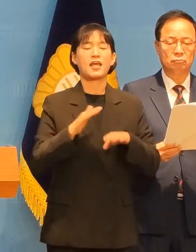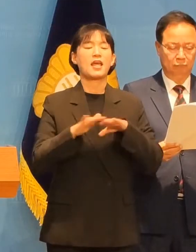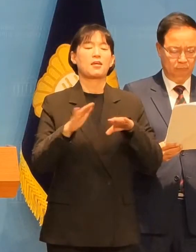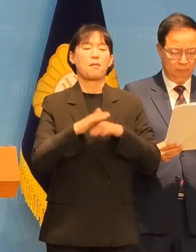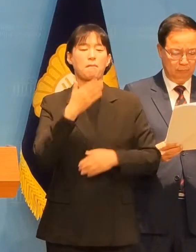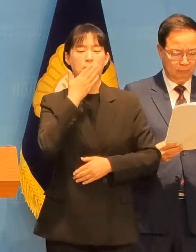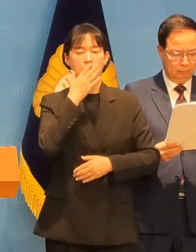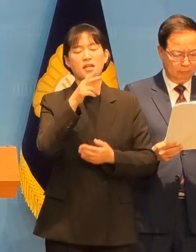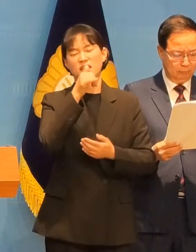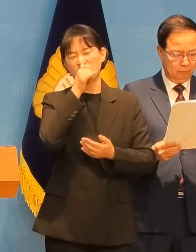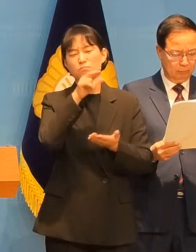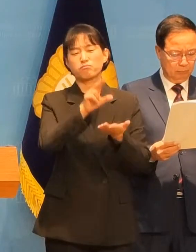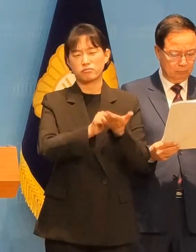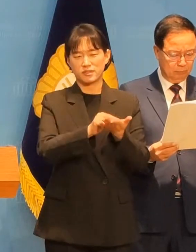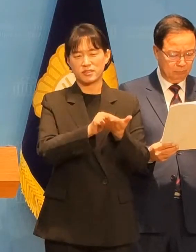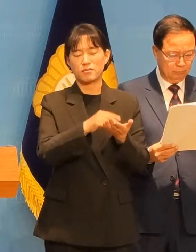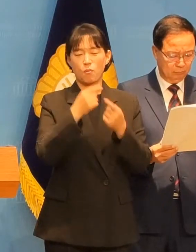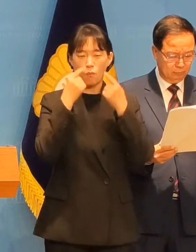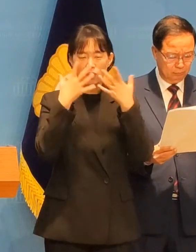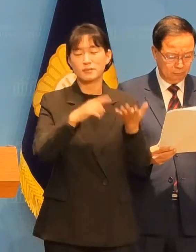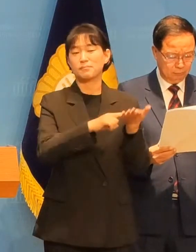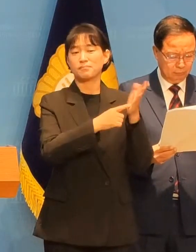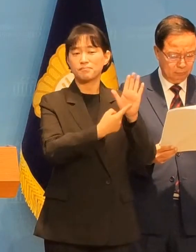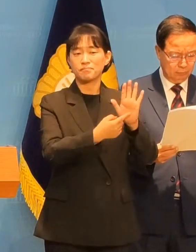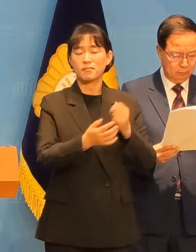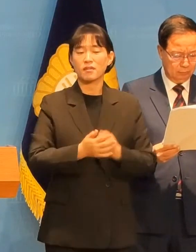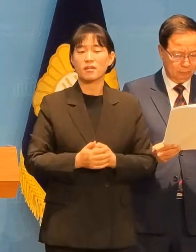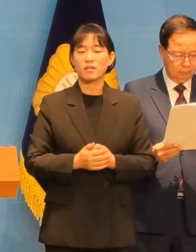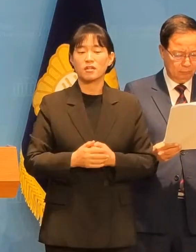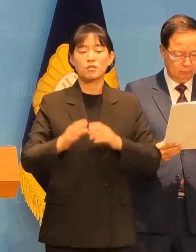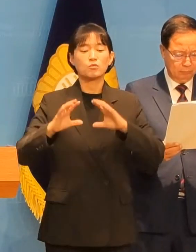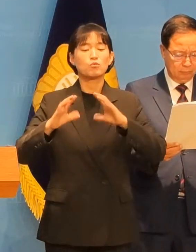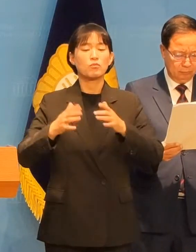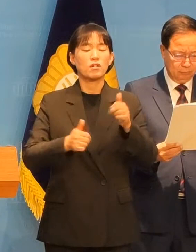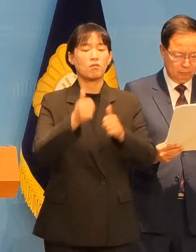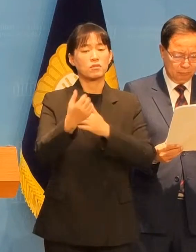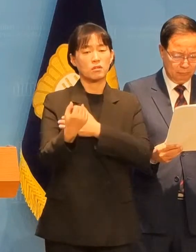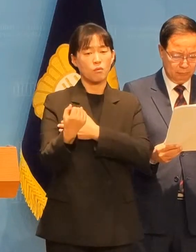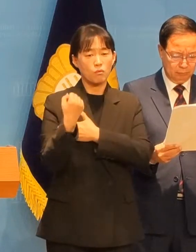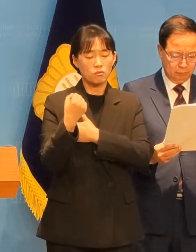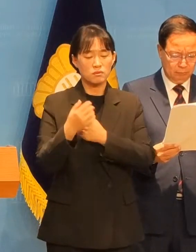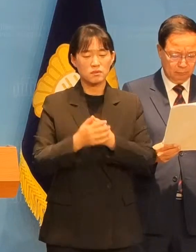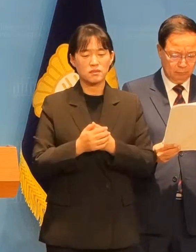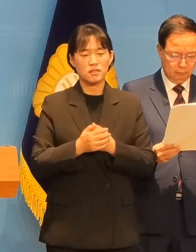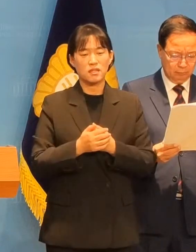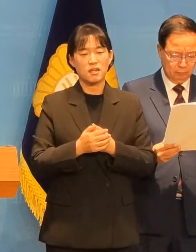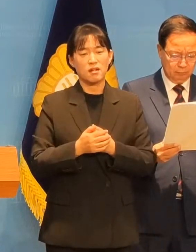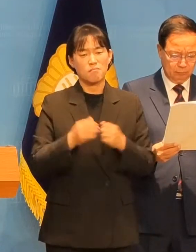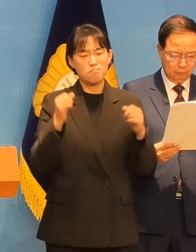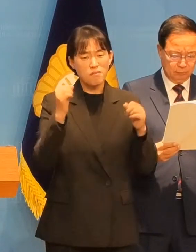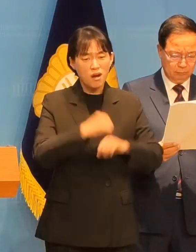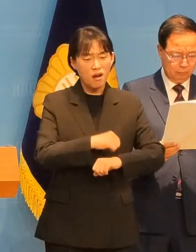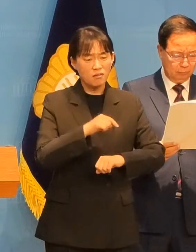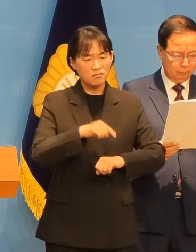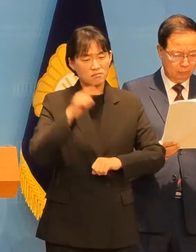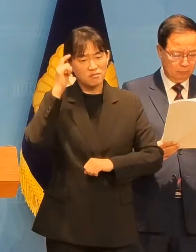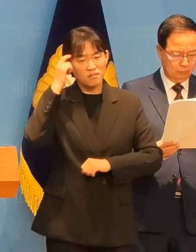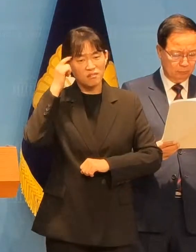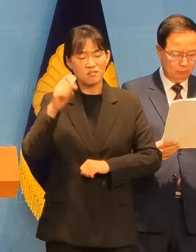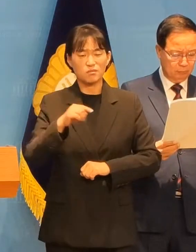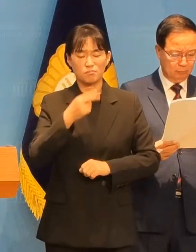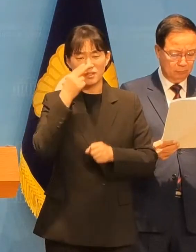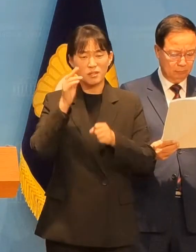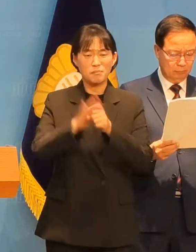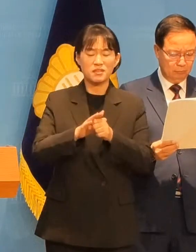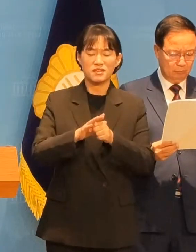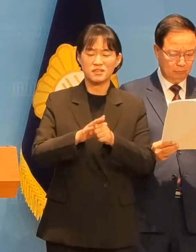가능한 문제임을 밝힙니다. 이에 우리는 국가 경쟁력을 뿌리째 흔드는 위험천만한 발상이자 터무니없는